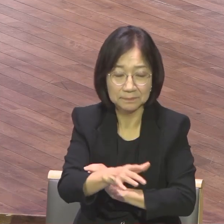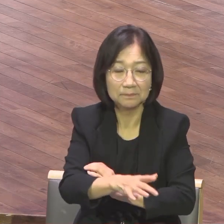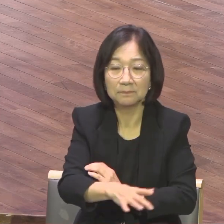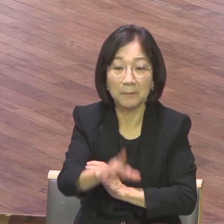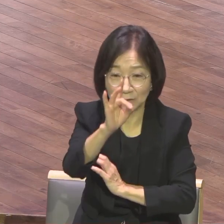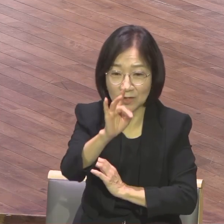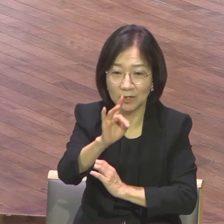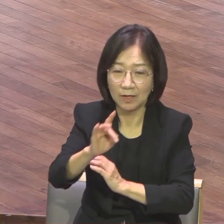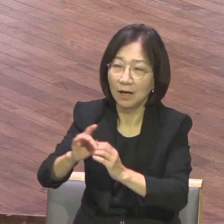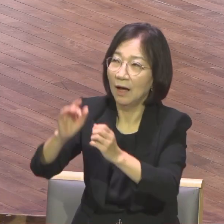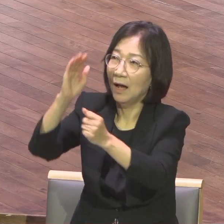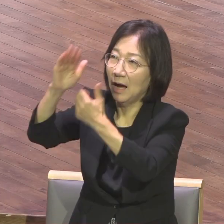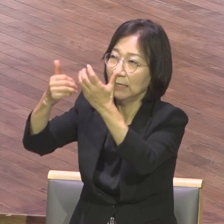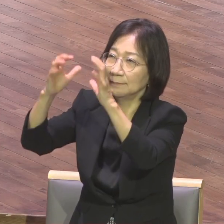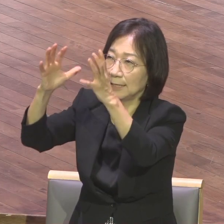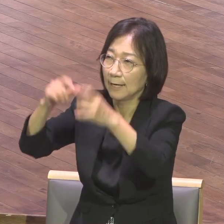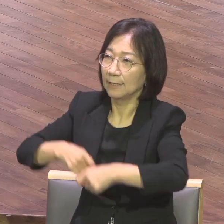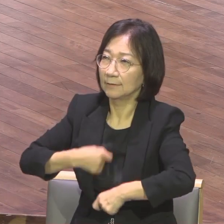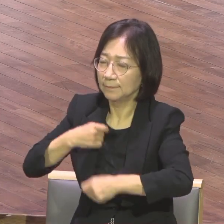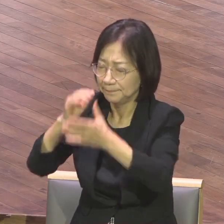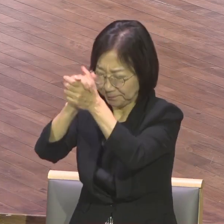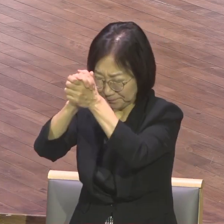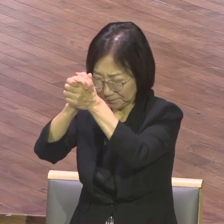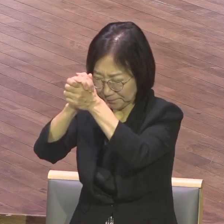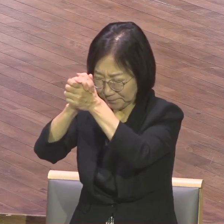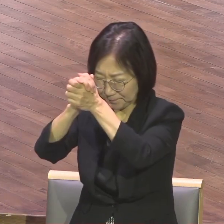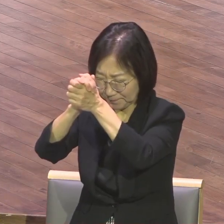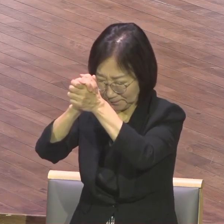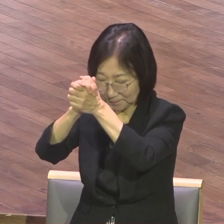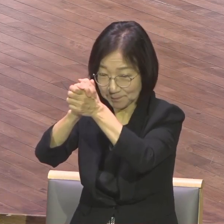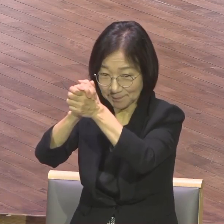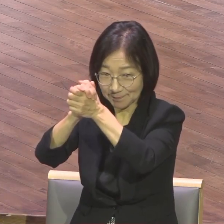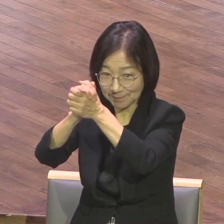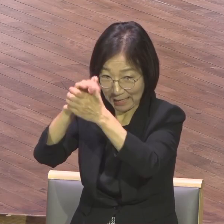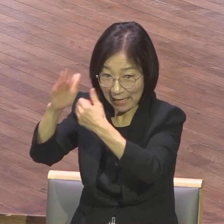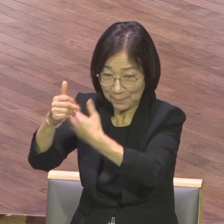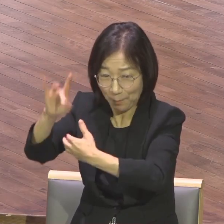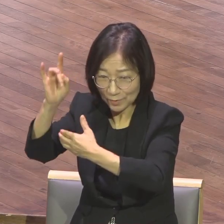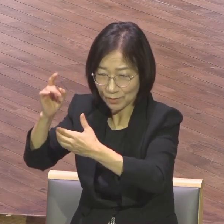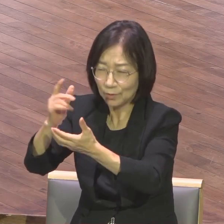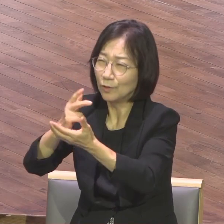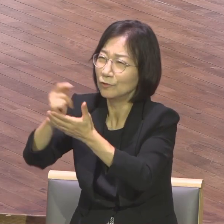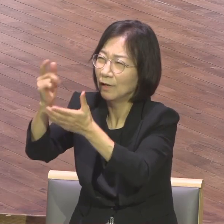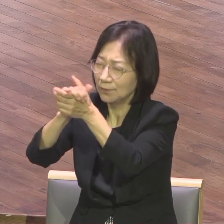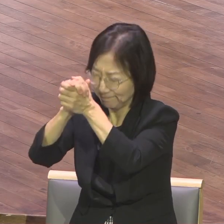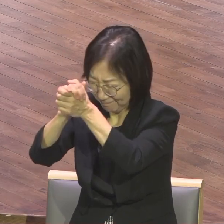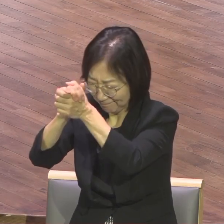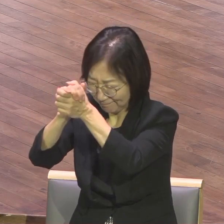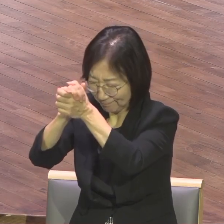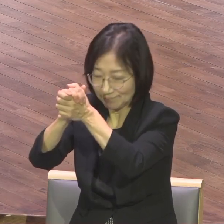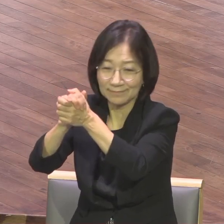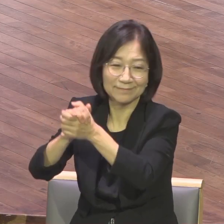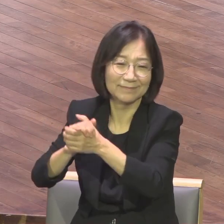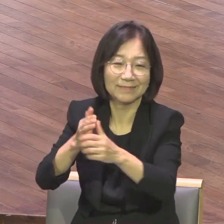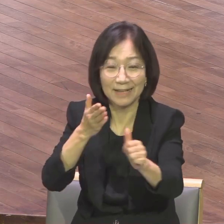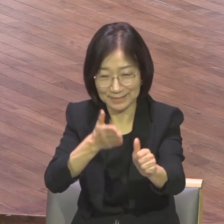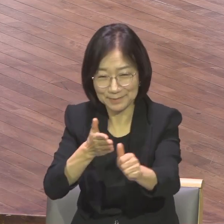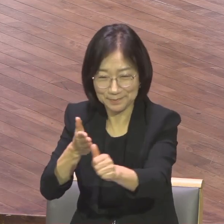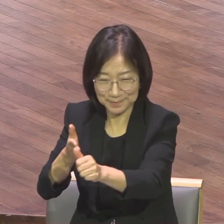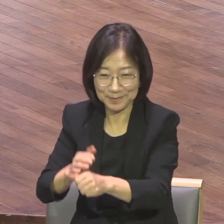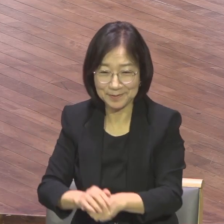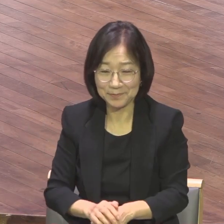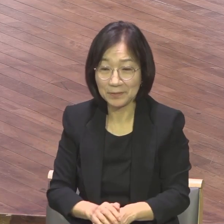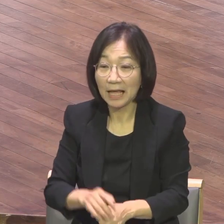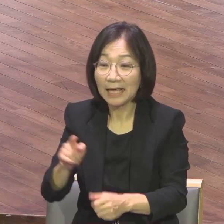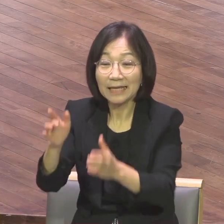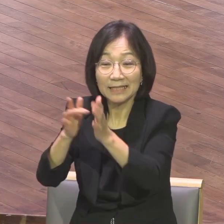먼저 그 나라와 그 일을 구하시기 바랍니다. 하나님 앞에 나와서 주여, 이 예수 그리스도가 지금